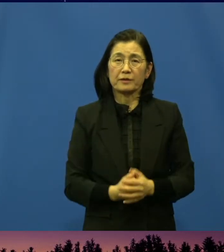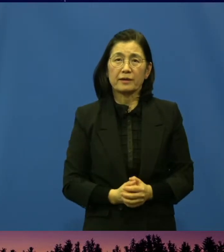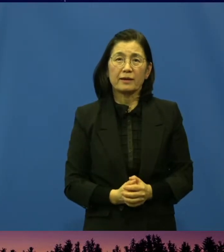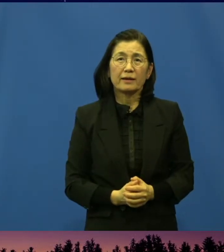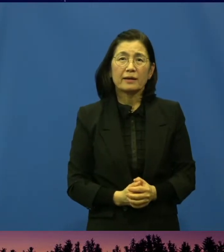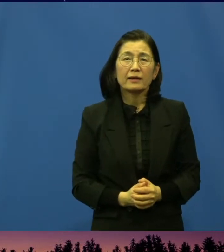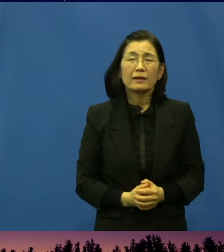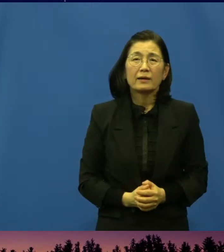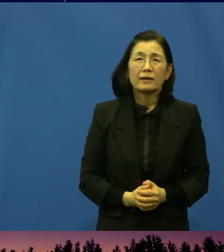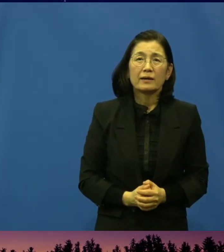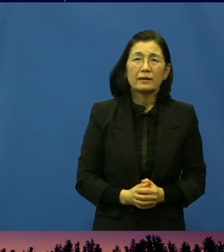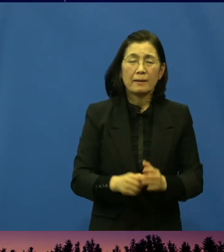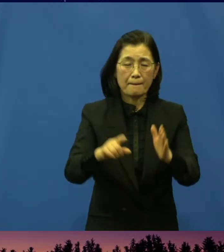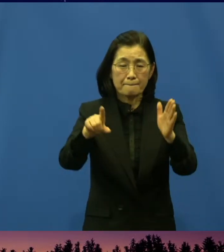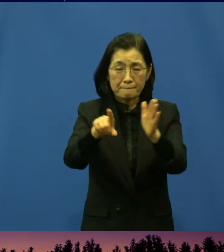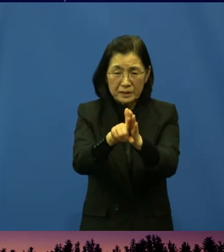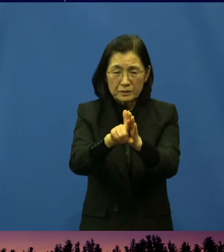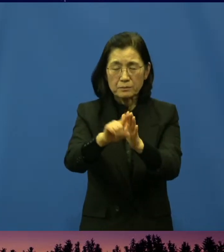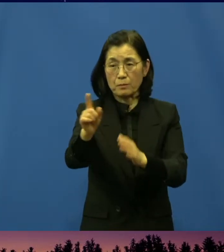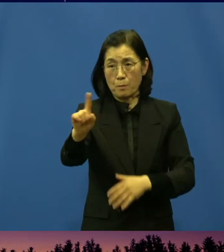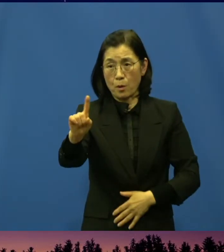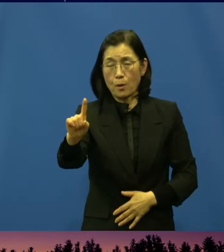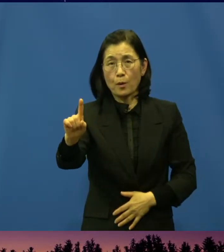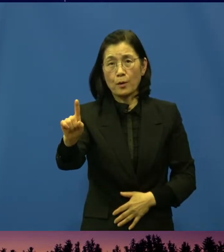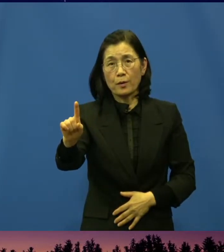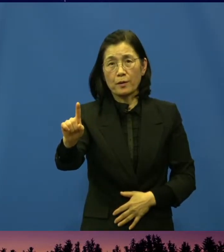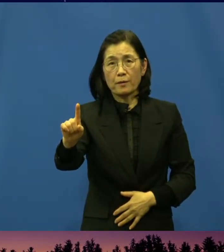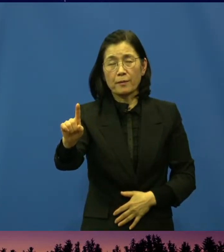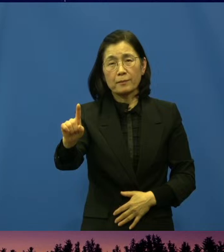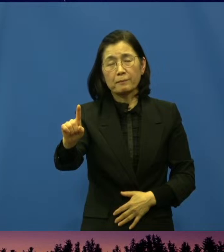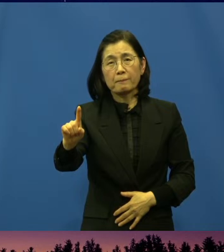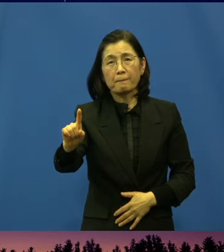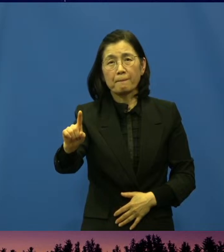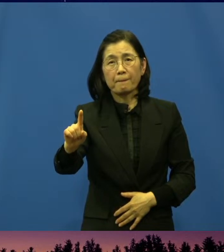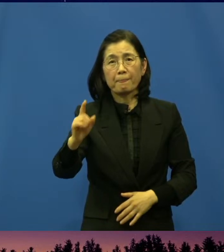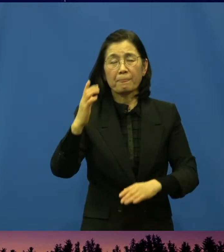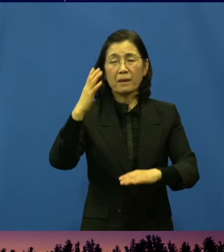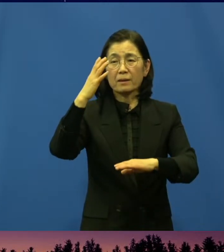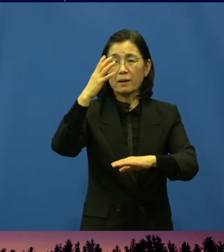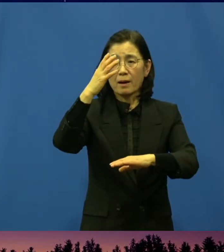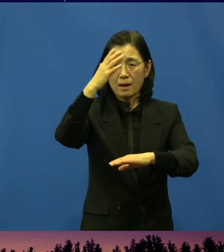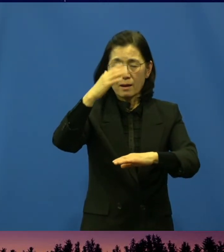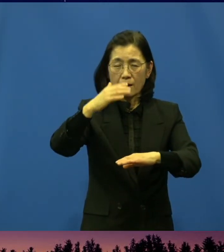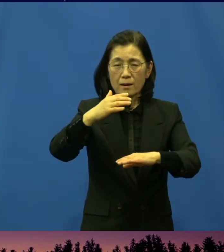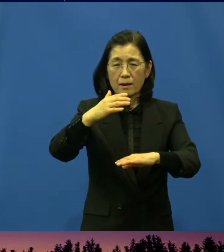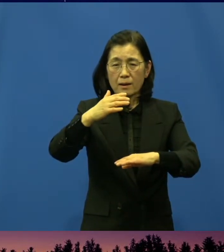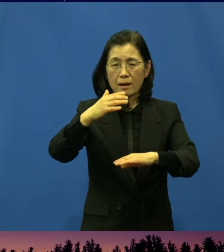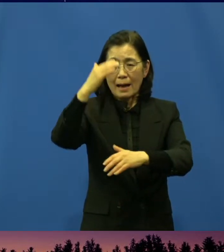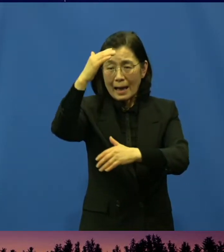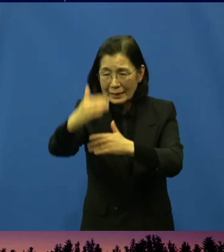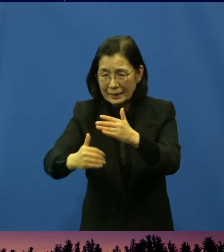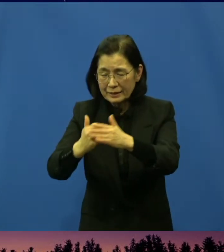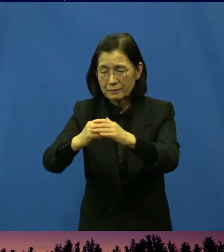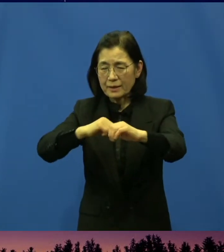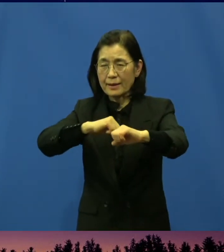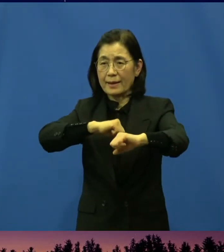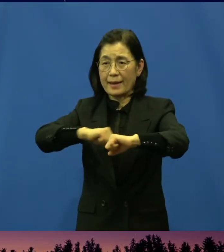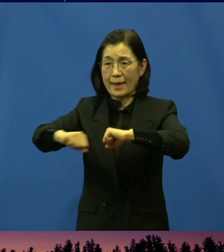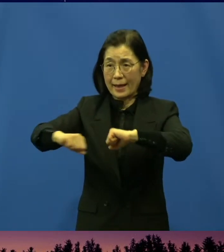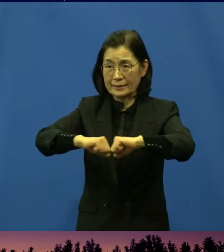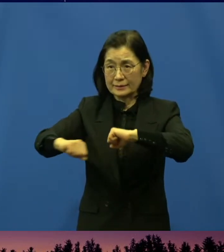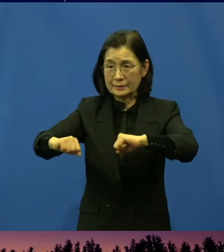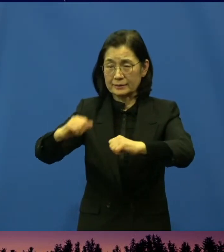이 믿음은 어떤 믿음이냐면 결국은 하나님이 하신다는 믿음이 있어야 돼요.